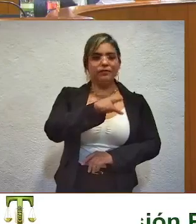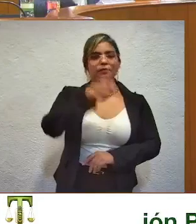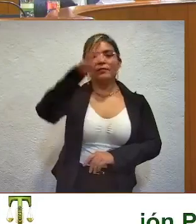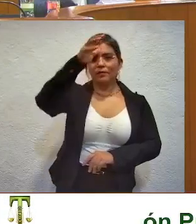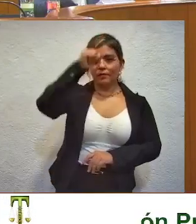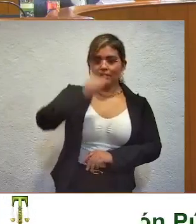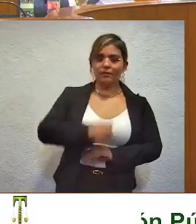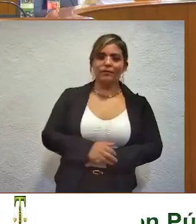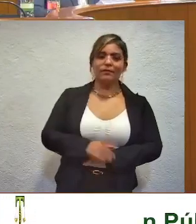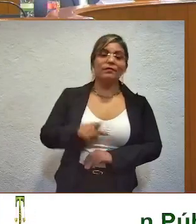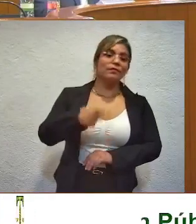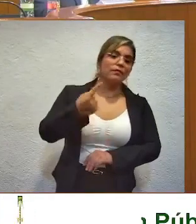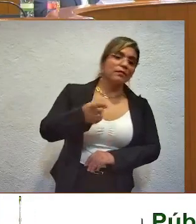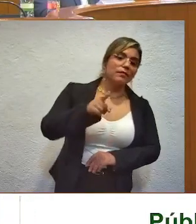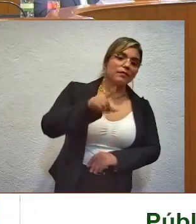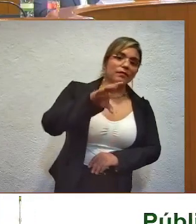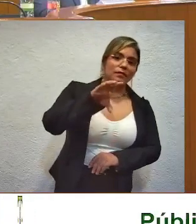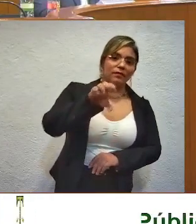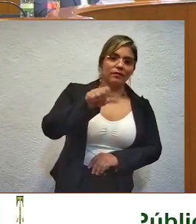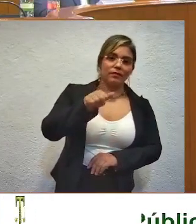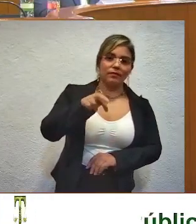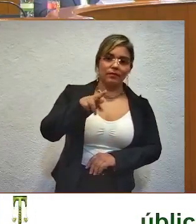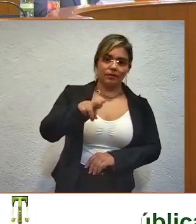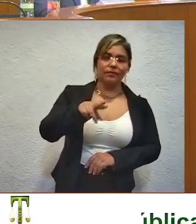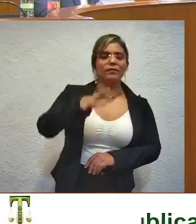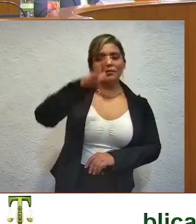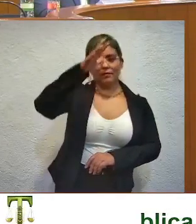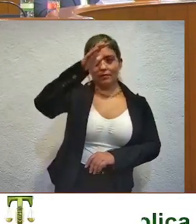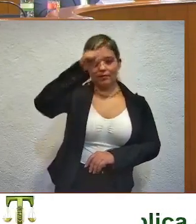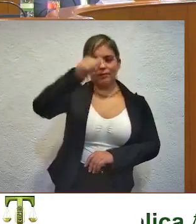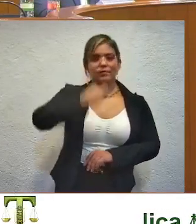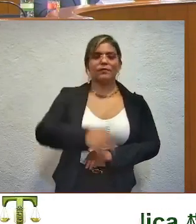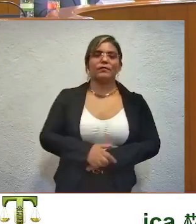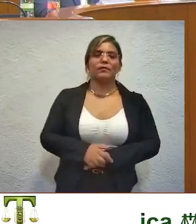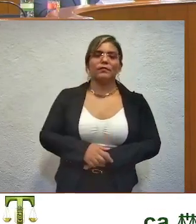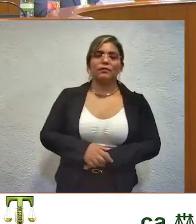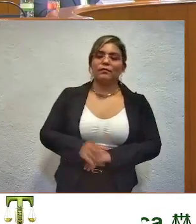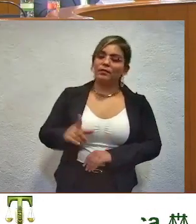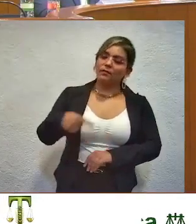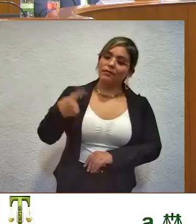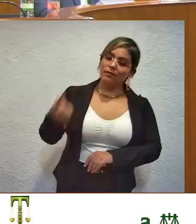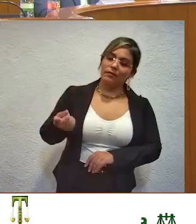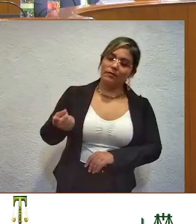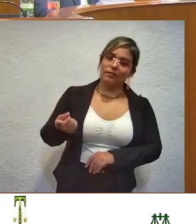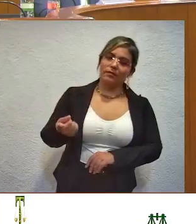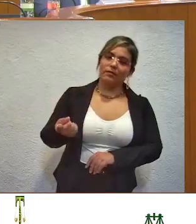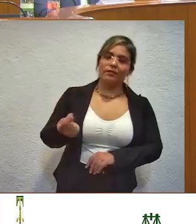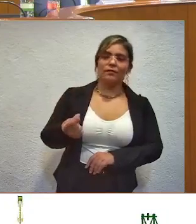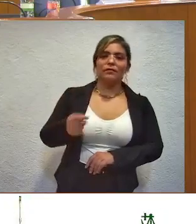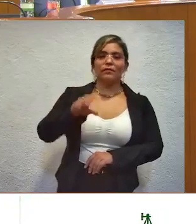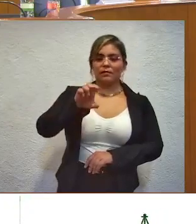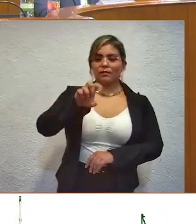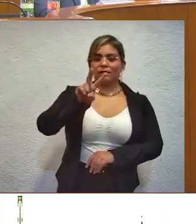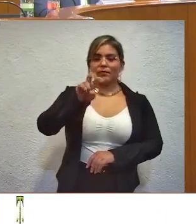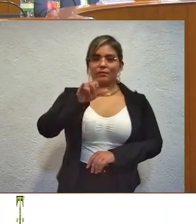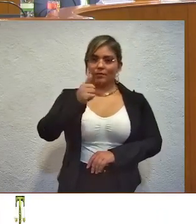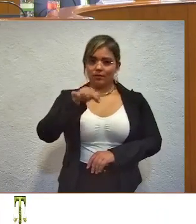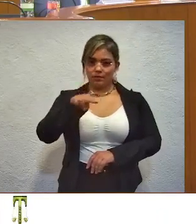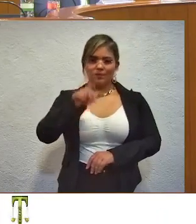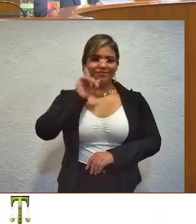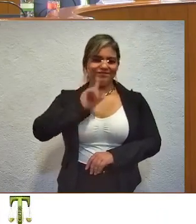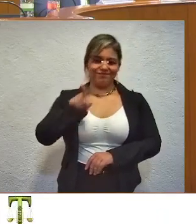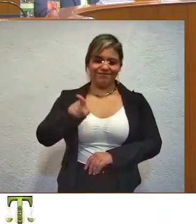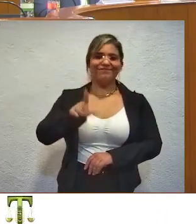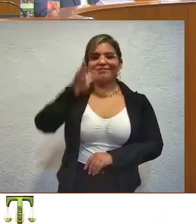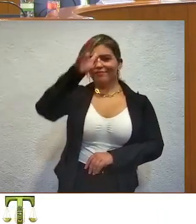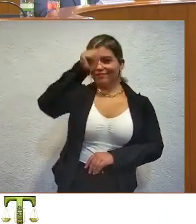proyecto. Magistrado ponente César Salgado Alpizar. Es proyecto de mi ponencia. Magistrada Evelyn Rodríguez Simón. A favor